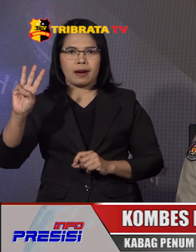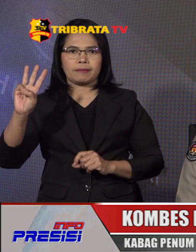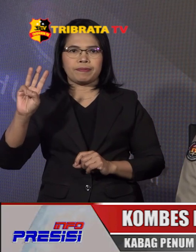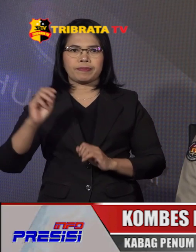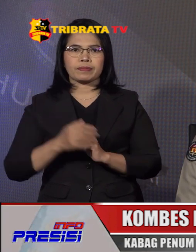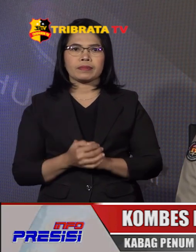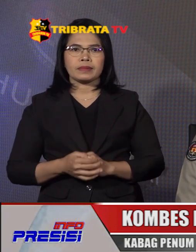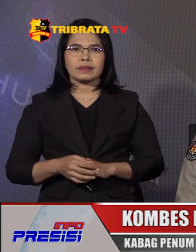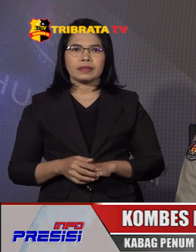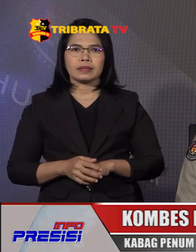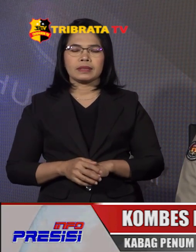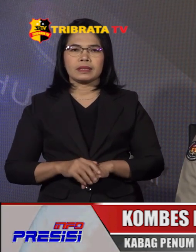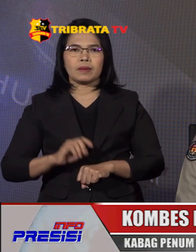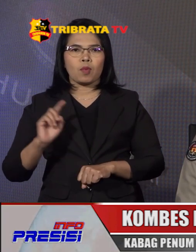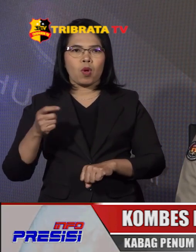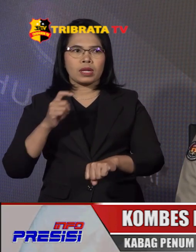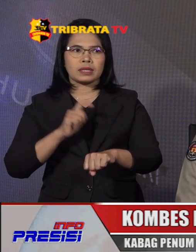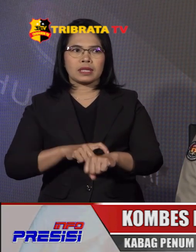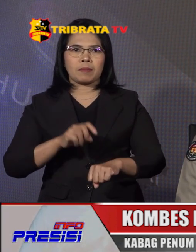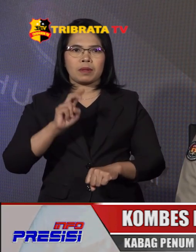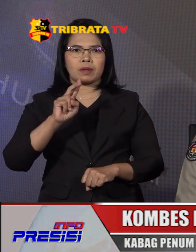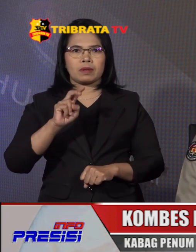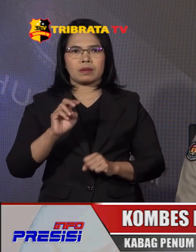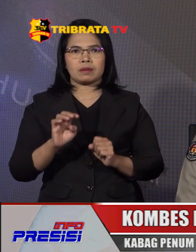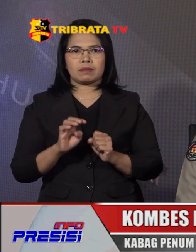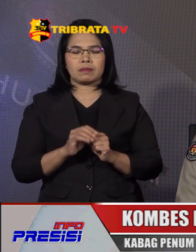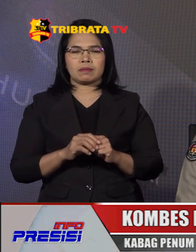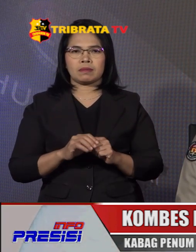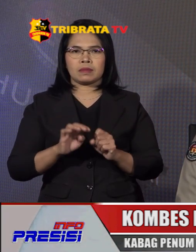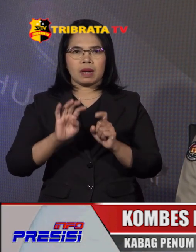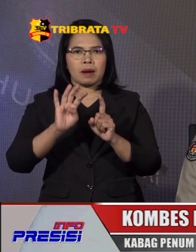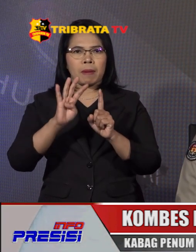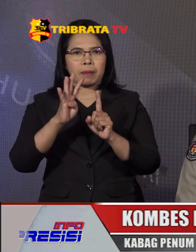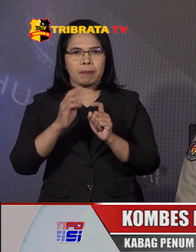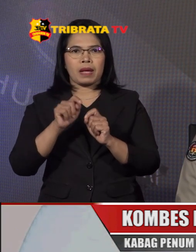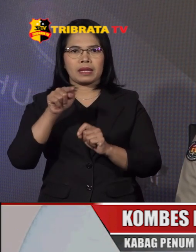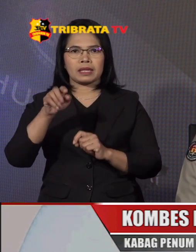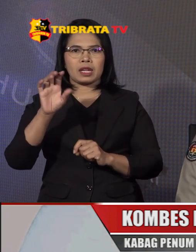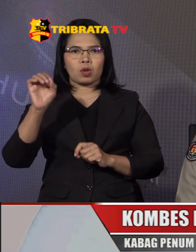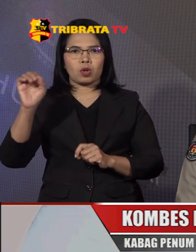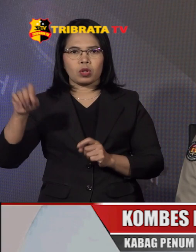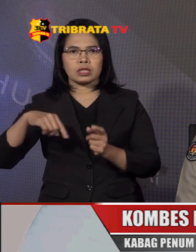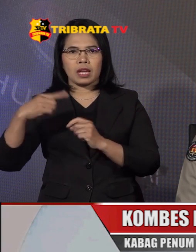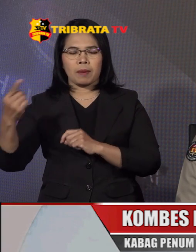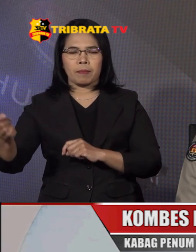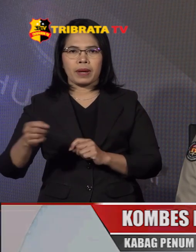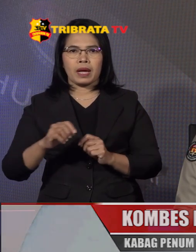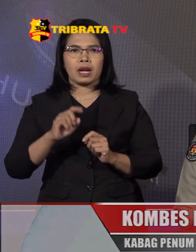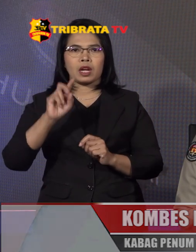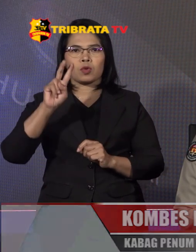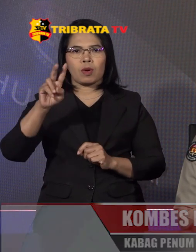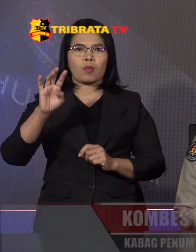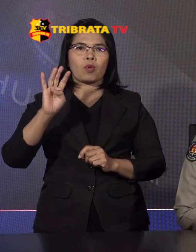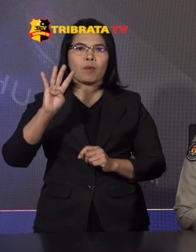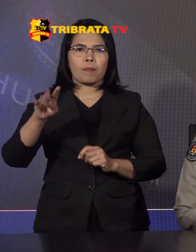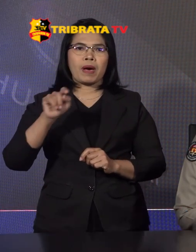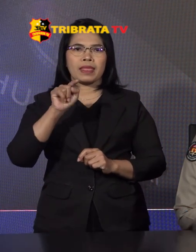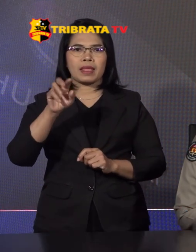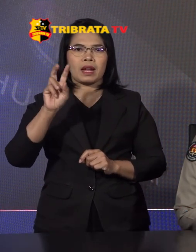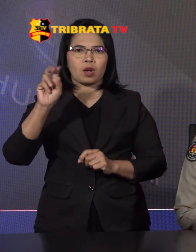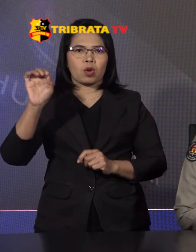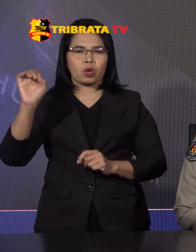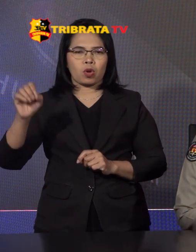2023 mulai pukul 14.00 sampai dengan 24.0